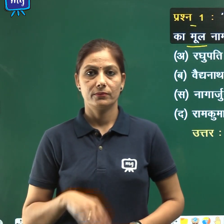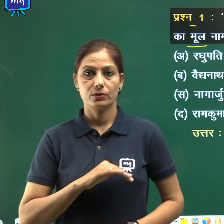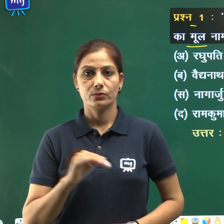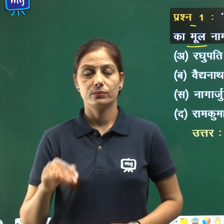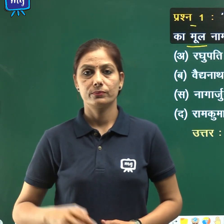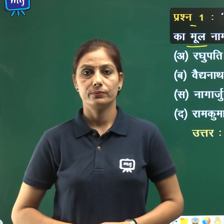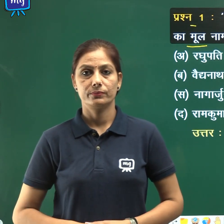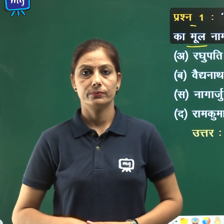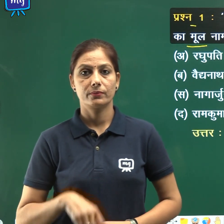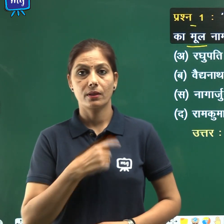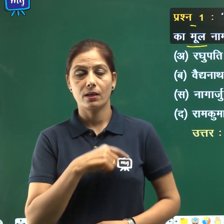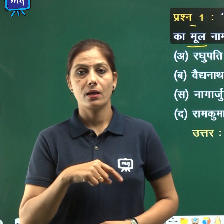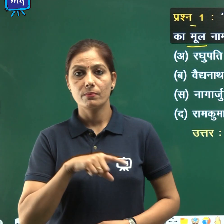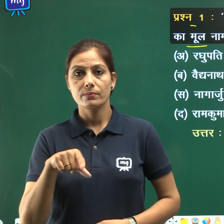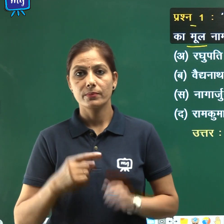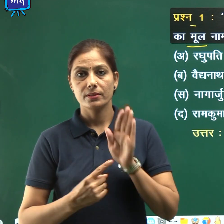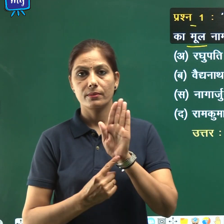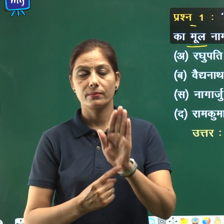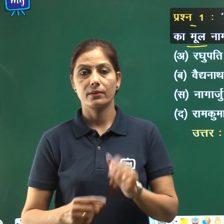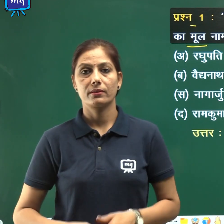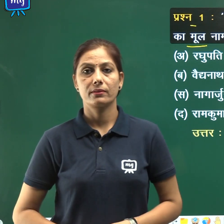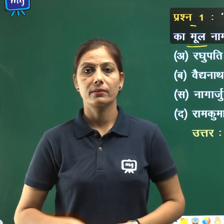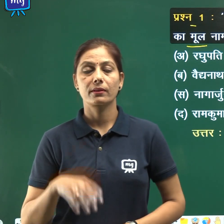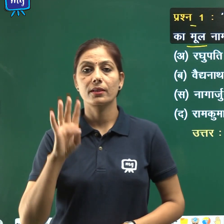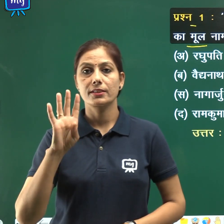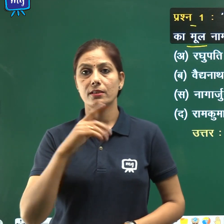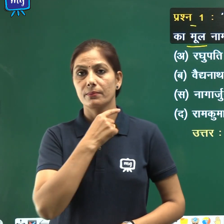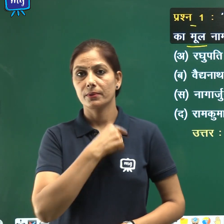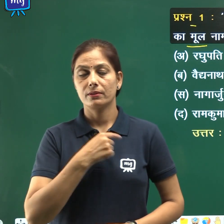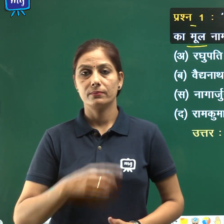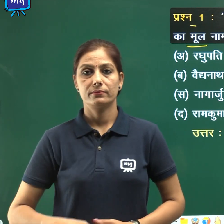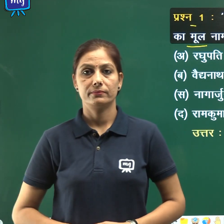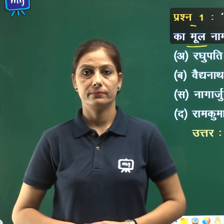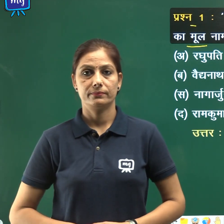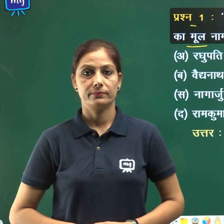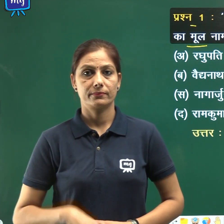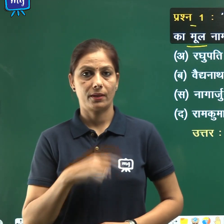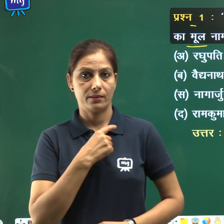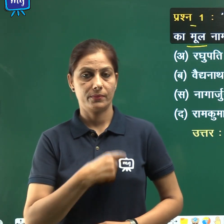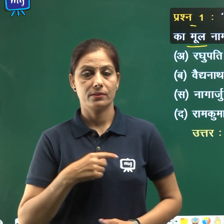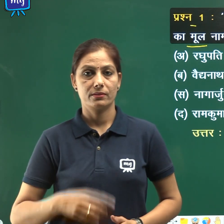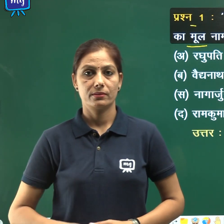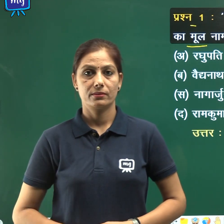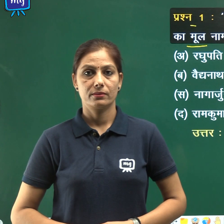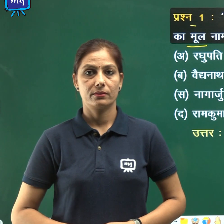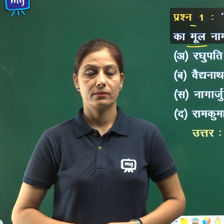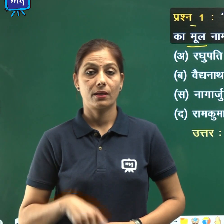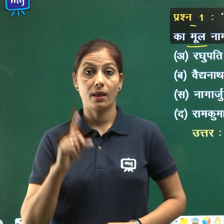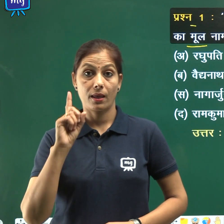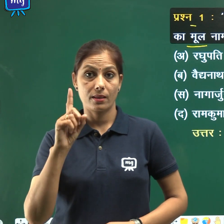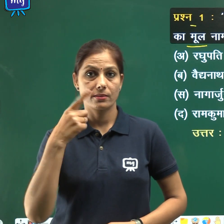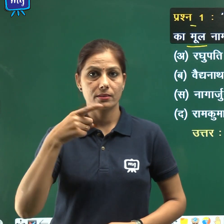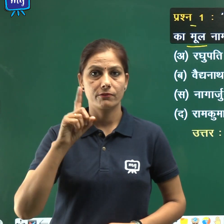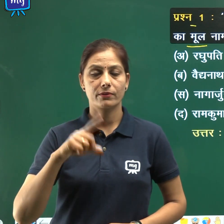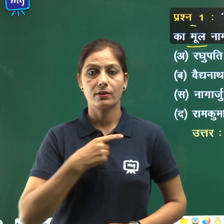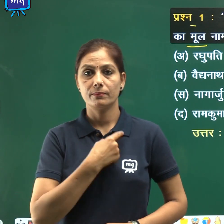बच्चों, यहां आपके सामने 4 विकल्प है, जिनमें से एक सही